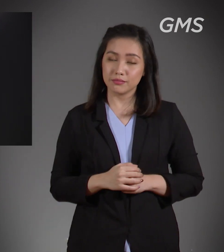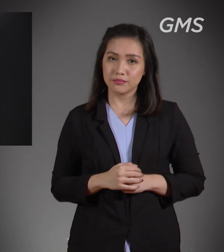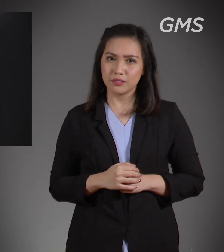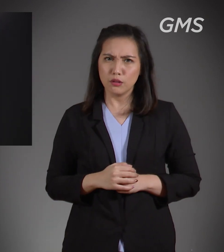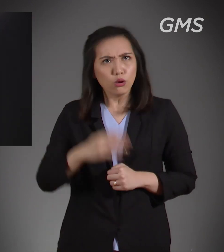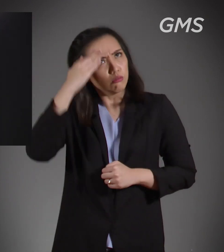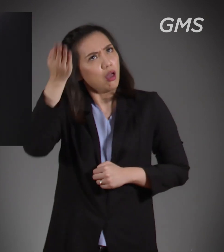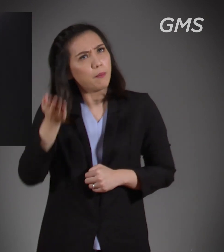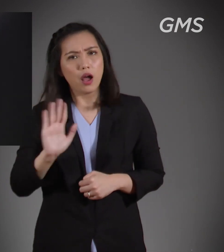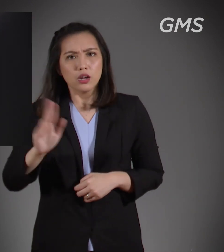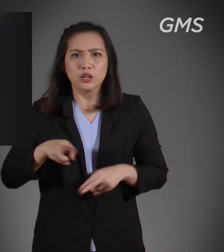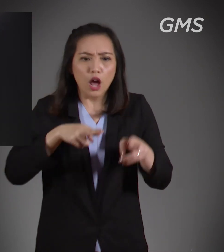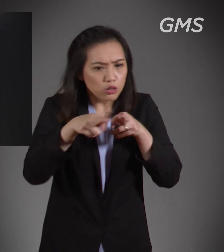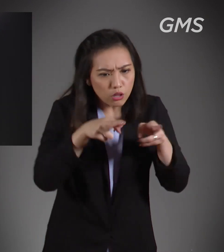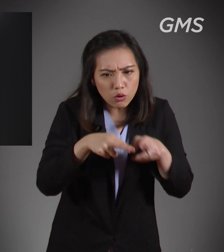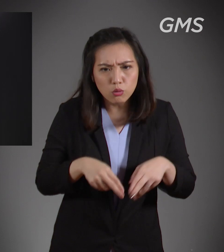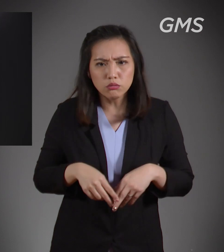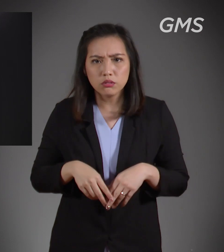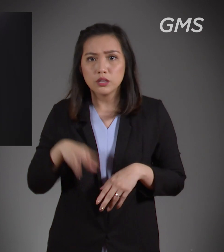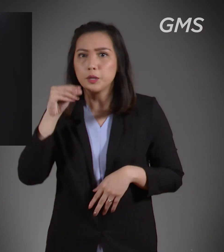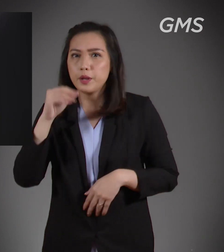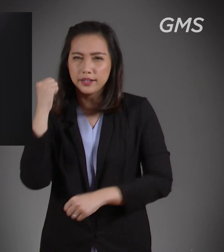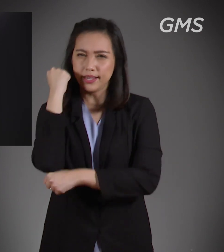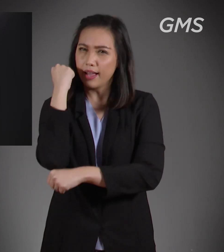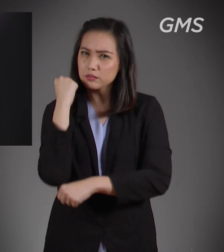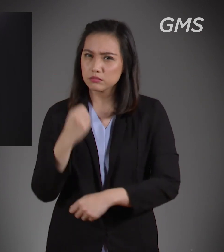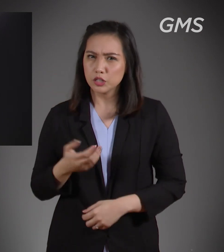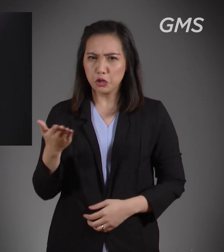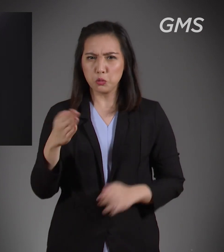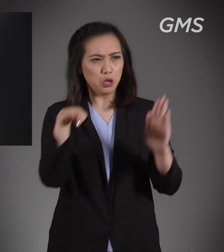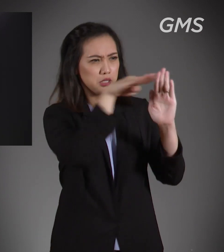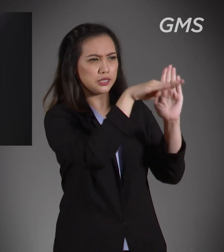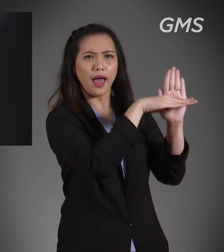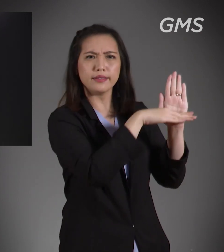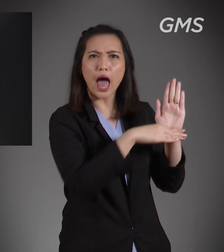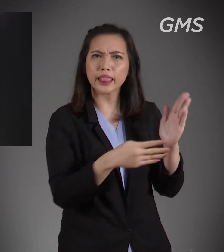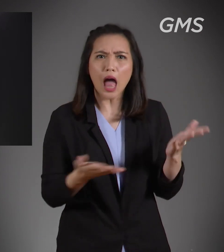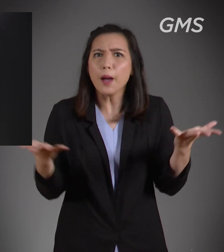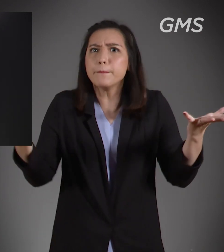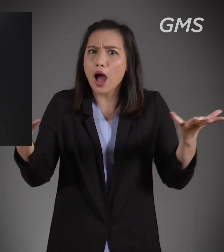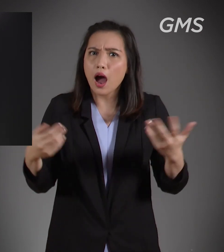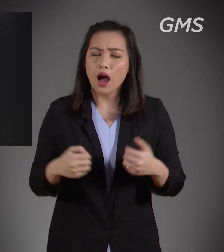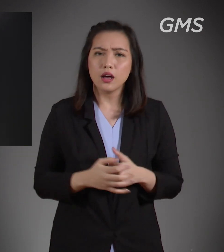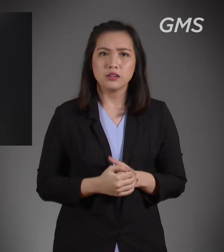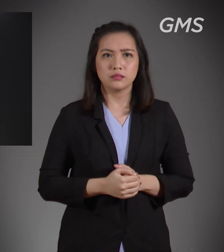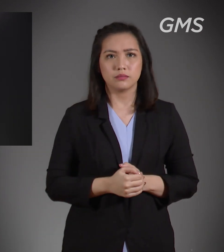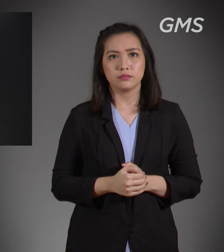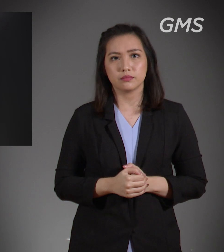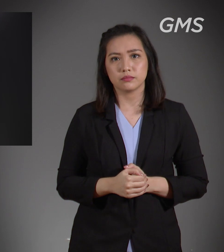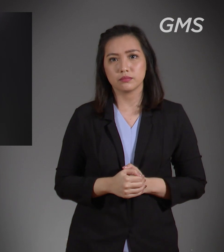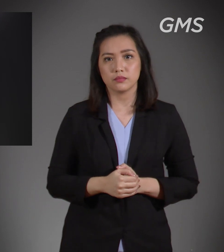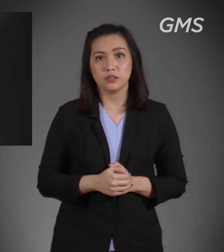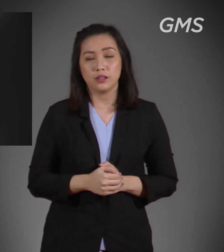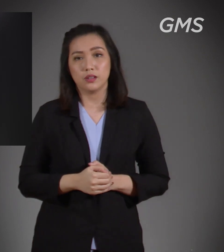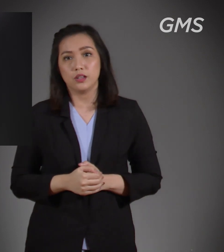disebut jahat? Standar apaan itu? Ya itu bukan standar kita, standar Tuhan. Suam-suam kuku kan oke aja